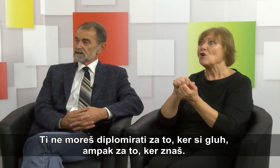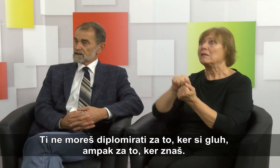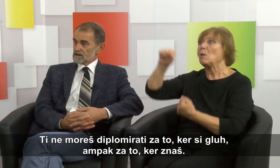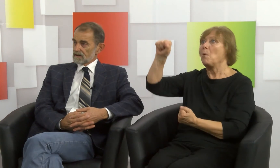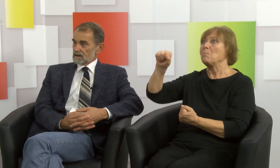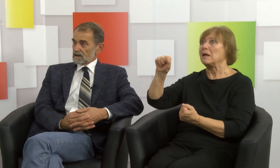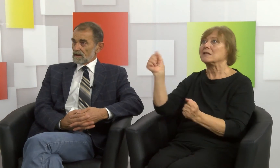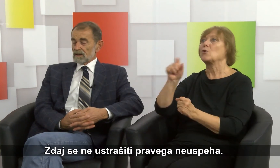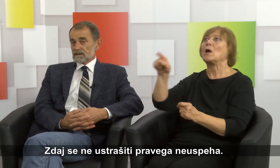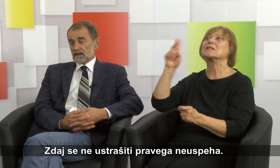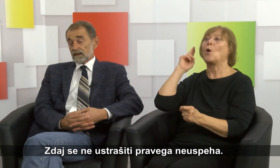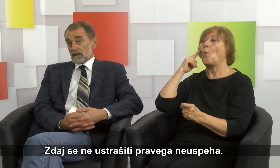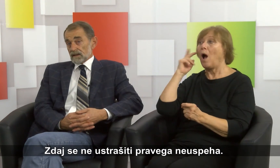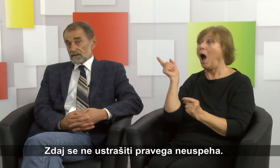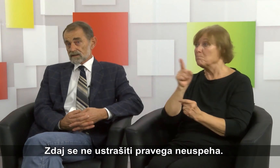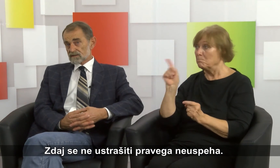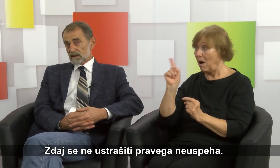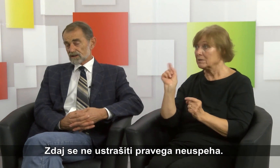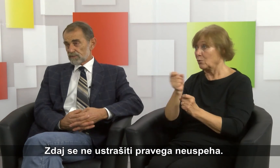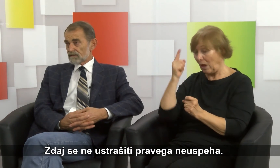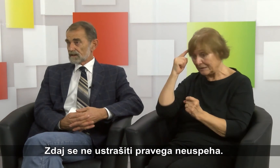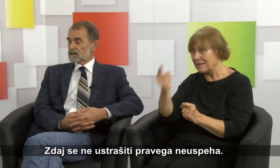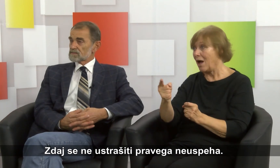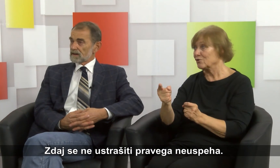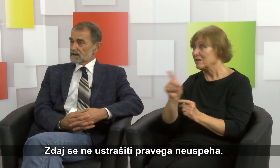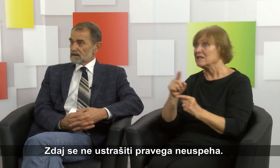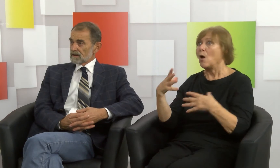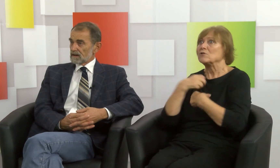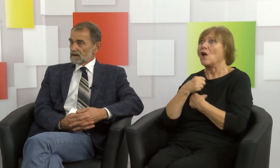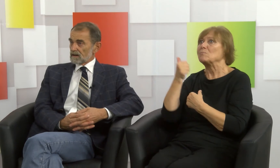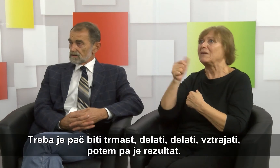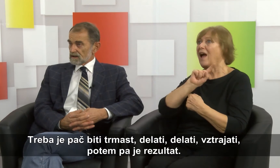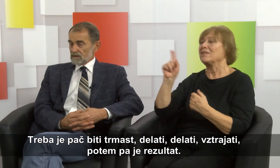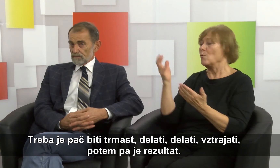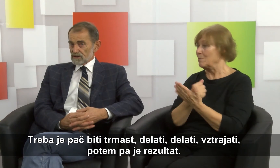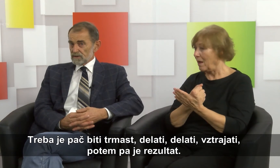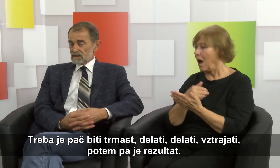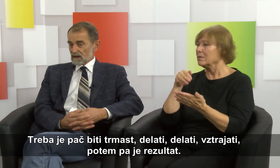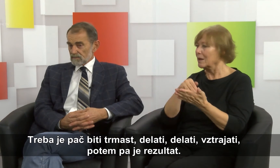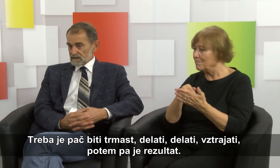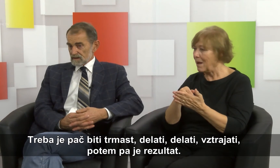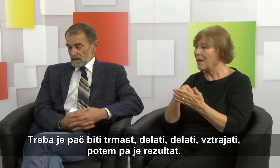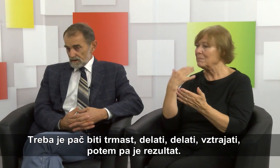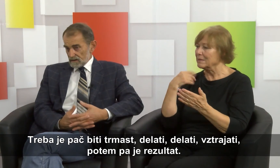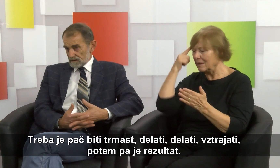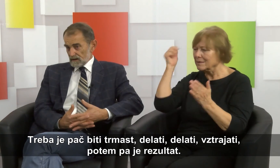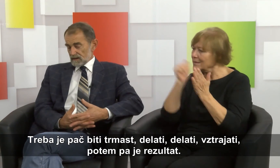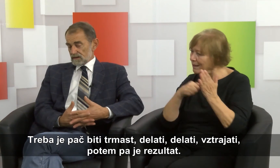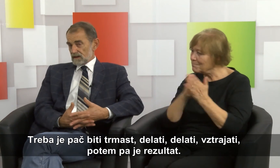znaš. In zdaj, ne se ustrašiti prvega neuspeha, ne? Treba je pač biti trmast,